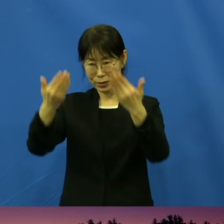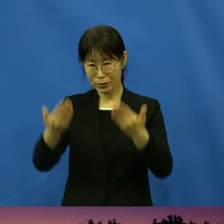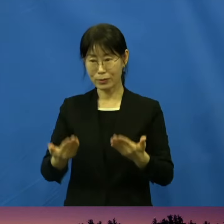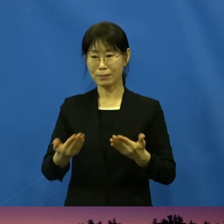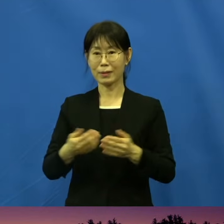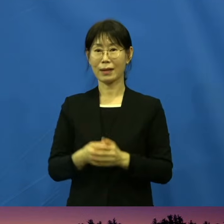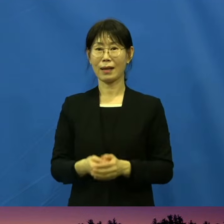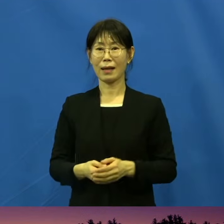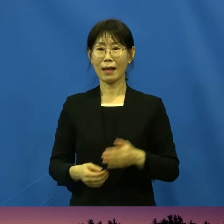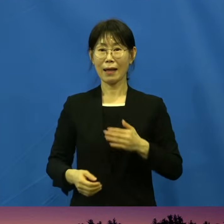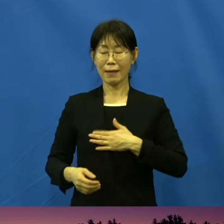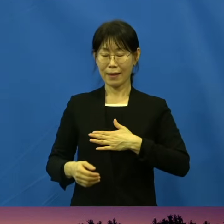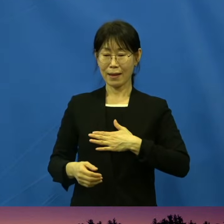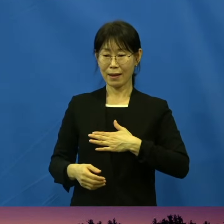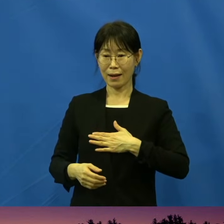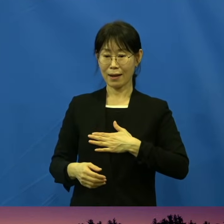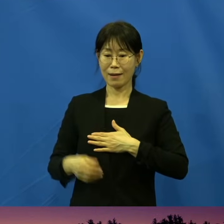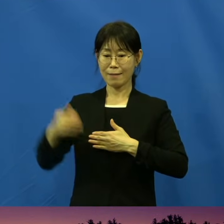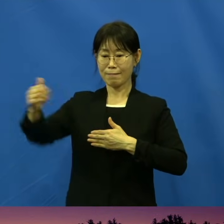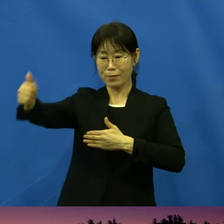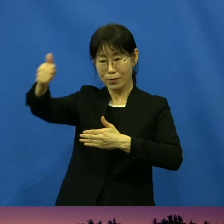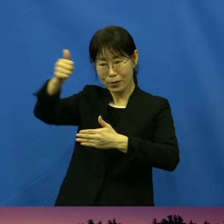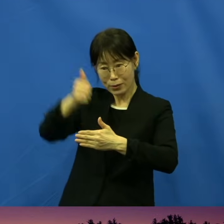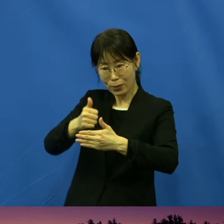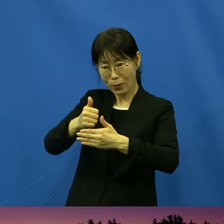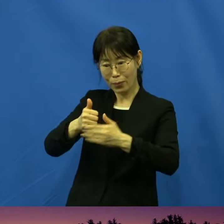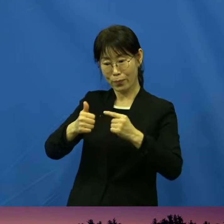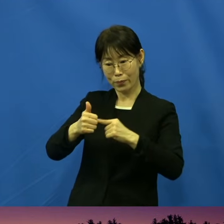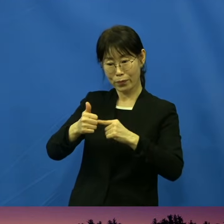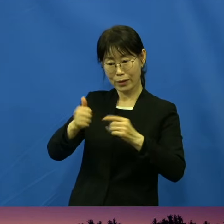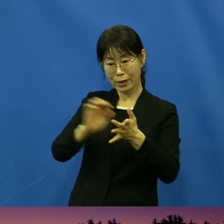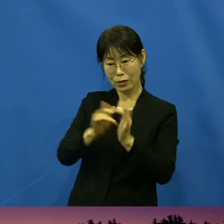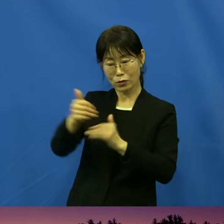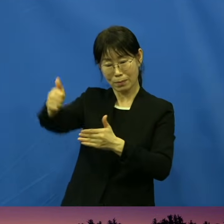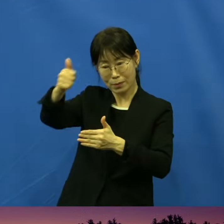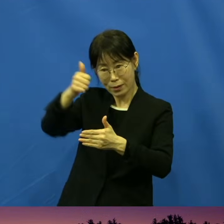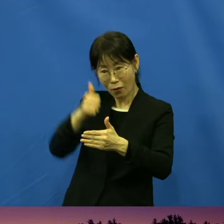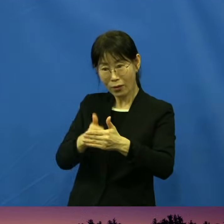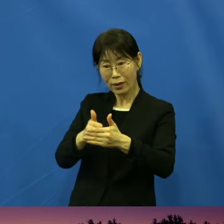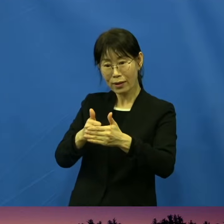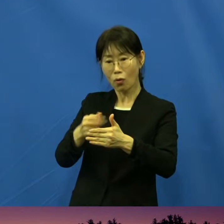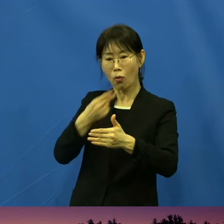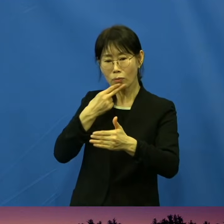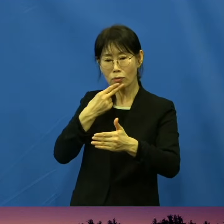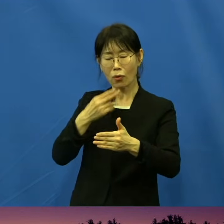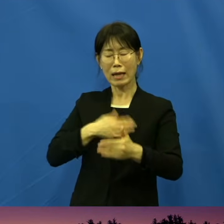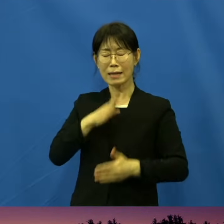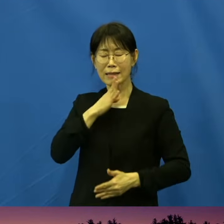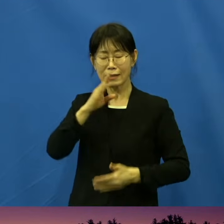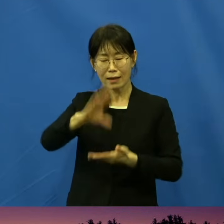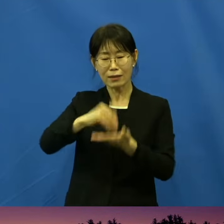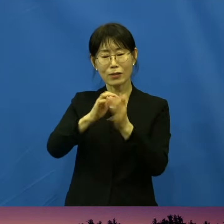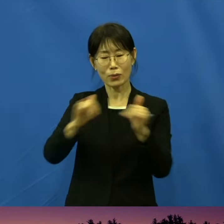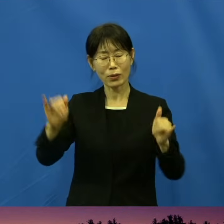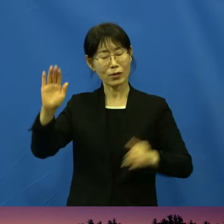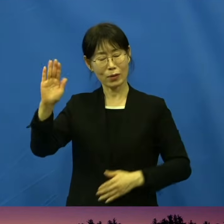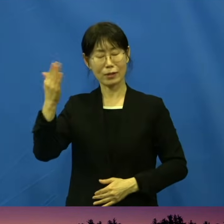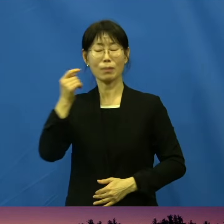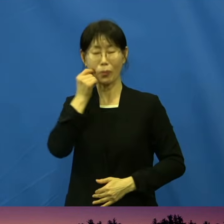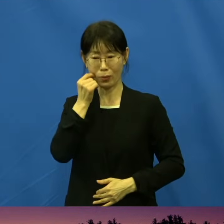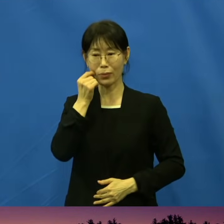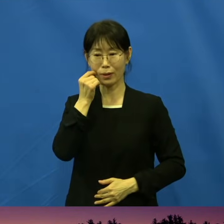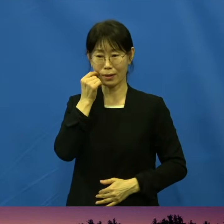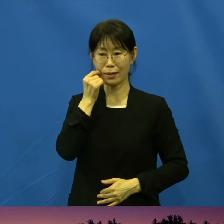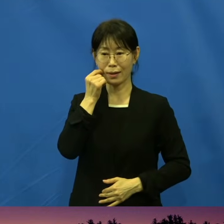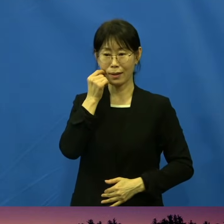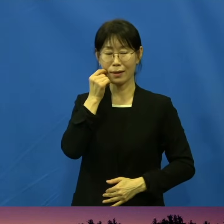삶, 내 안에 그리스도가 계시지 않으면 나는 그리스도인이 될 수가 없어요. 그렇다면 더 이상 그리스도가 원하지 않는